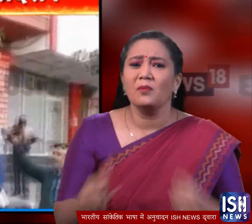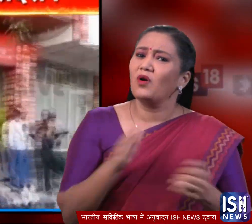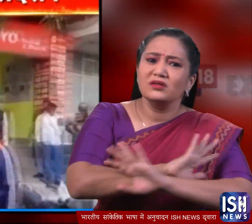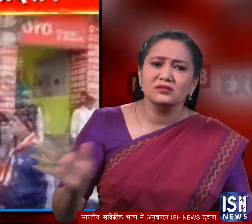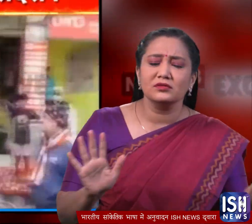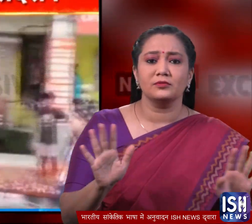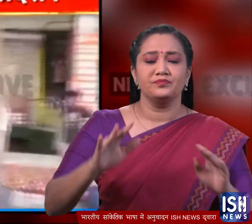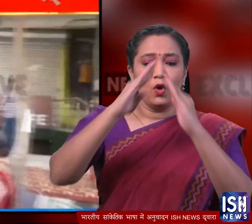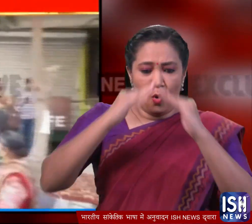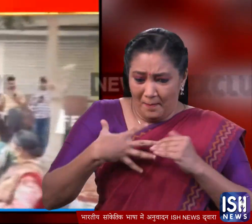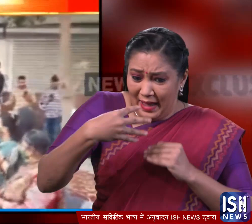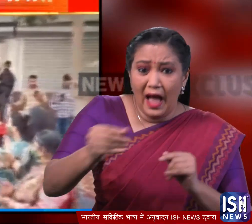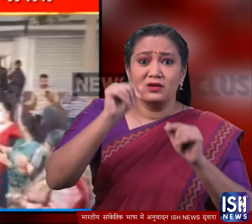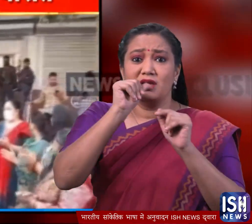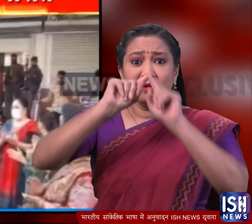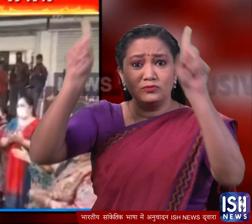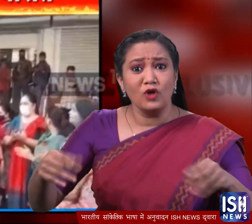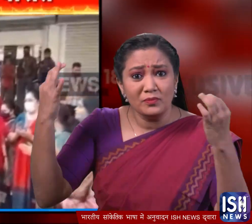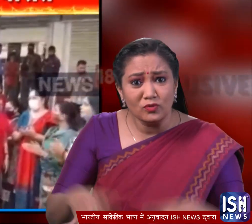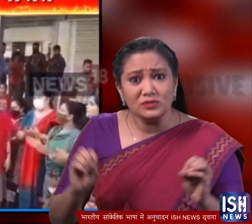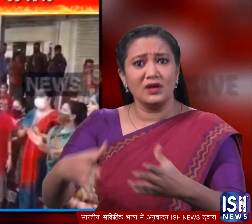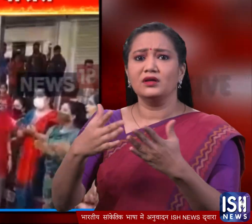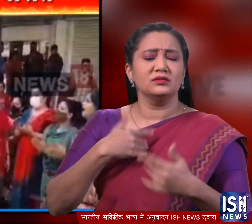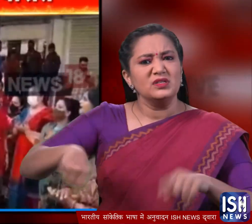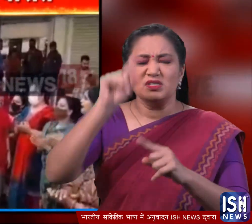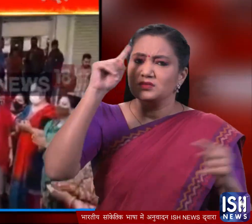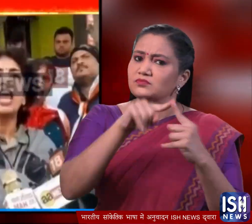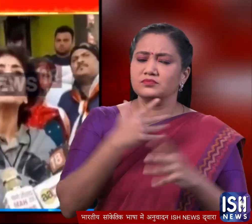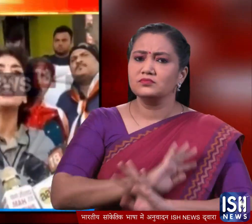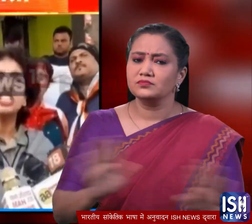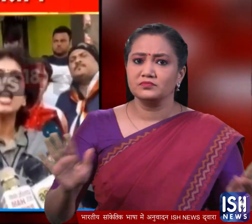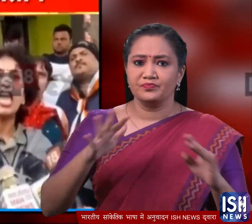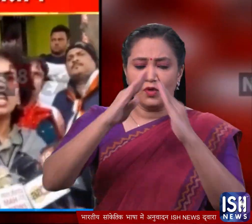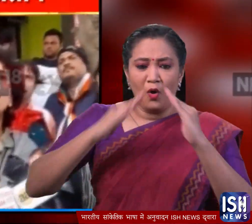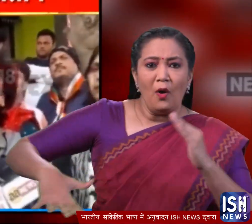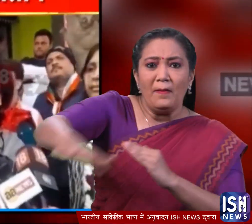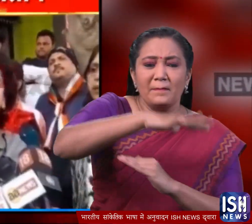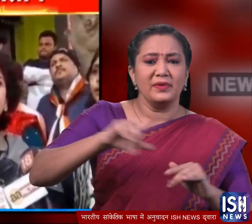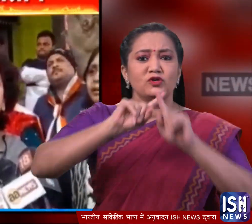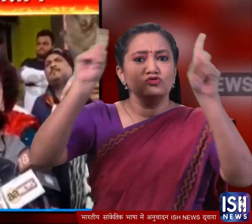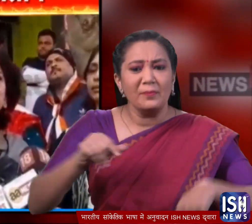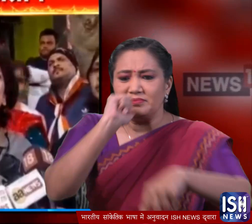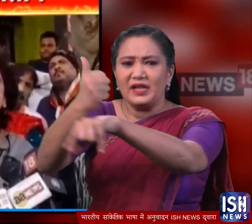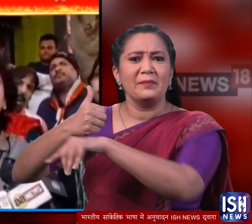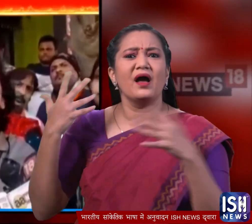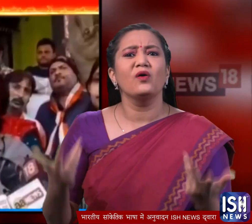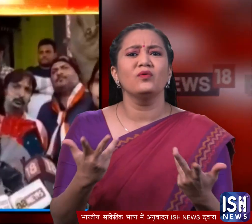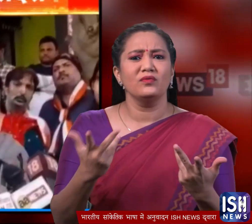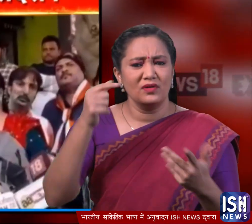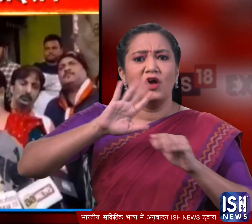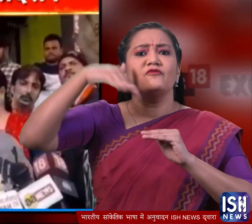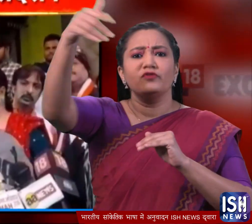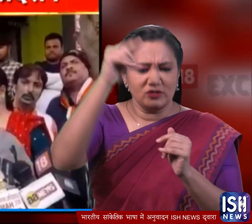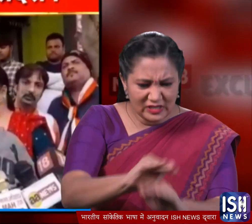चाहिए। महिलाओं ने अपनी हाउसिंग सोसाइटी के बाहर शराब की दुकान नहीं चलने देने की चेतावनी दी। रेजिडेंशियल एरिया पर ये दुकानें नहीं खुलती हैं।